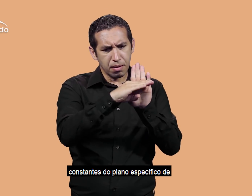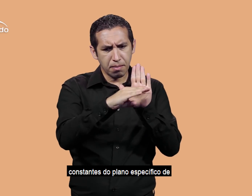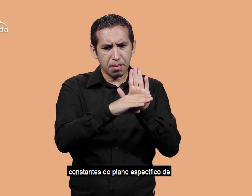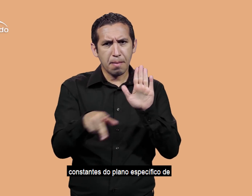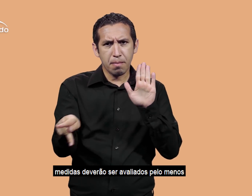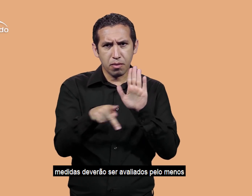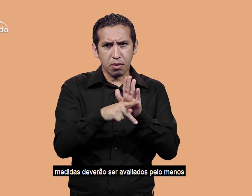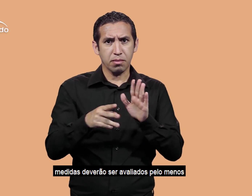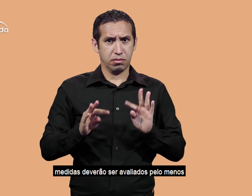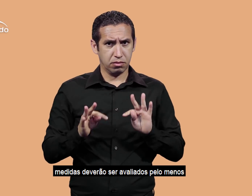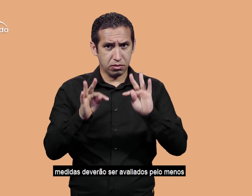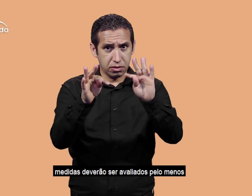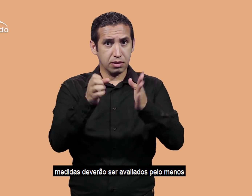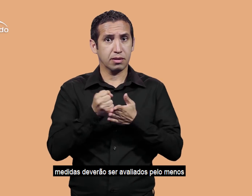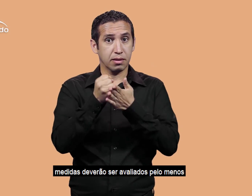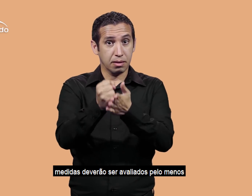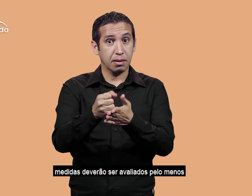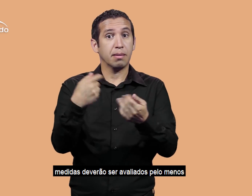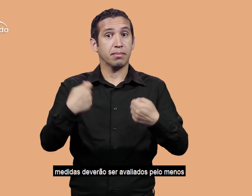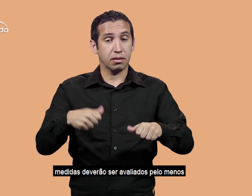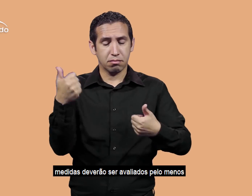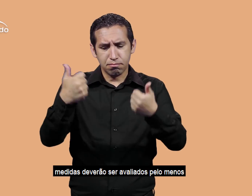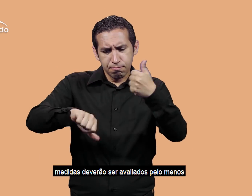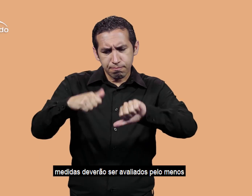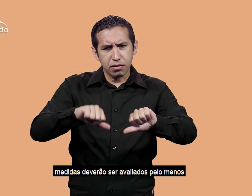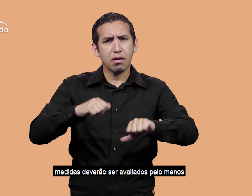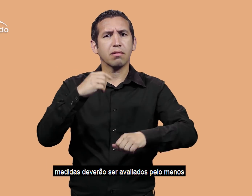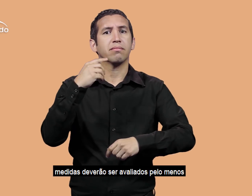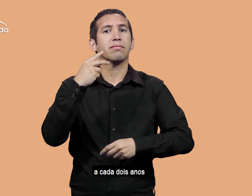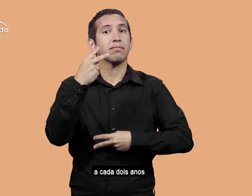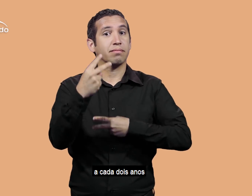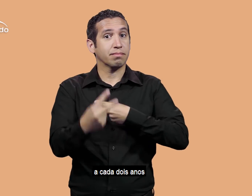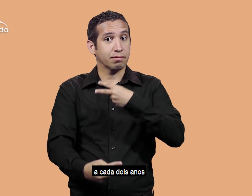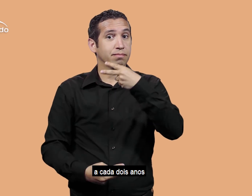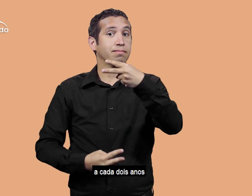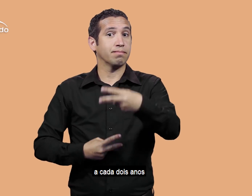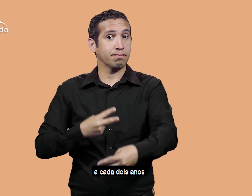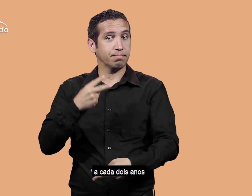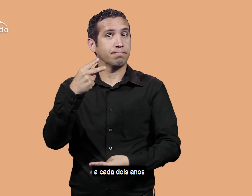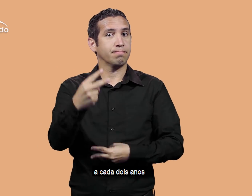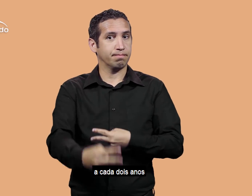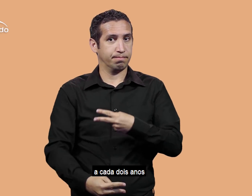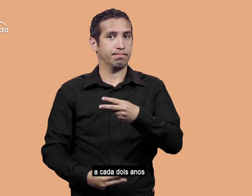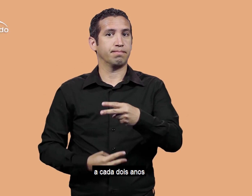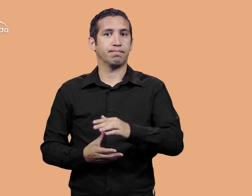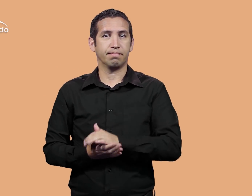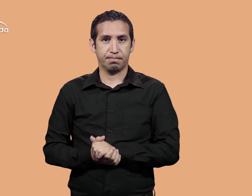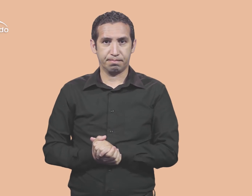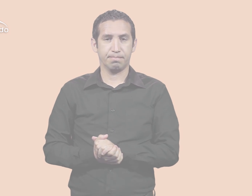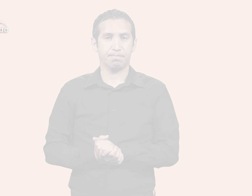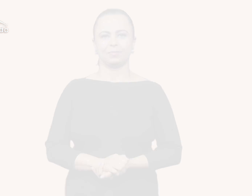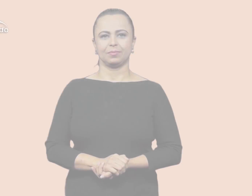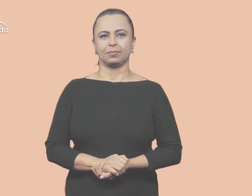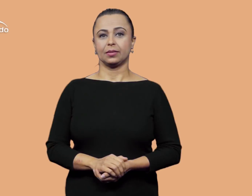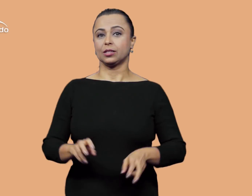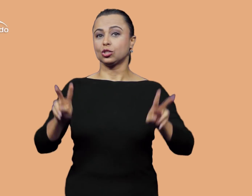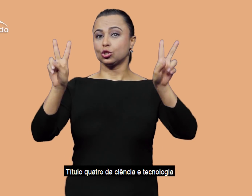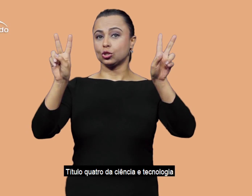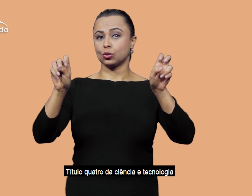de medidas deverão ser avaliados pelo menos a cada dois anos o título